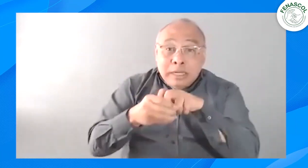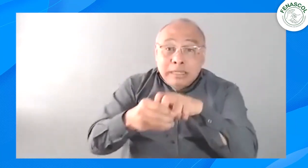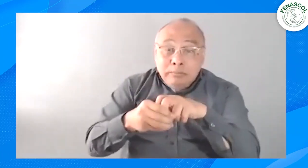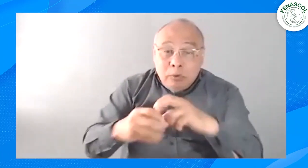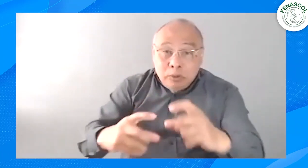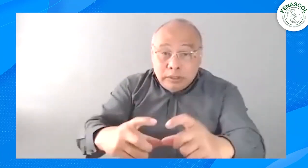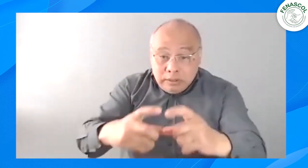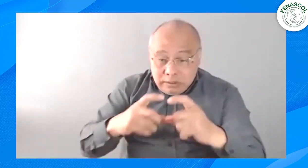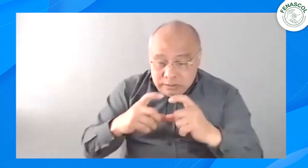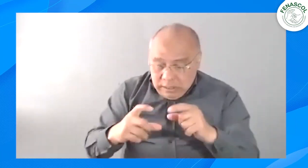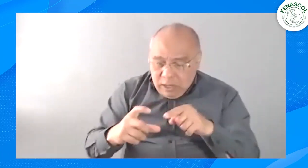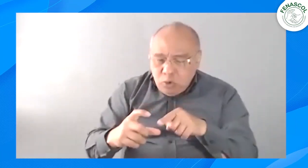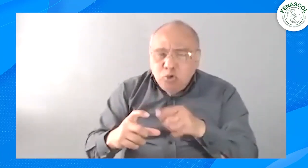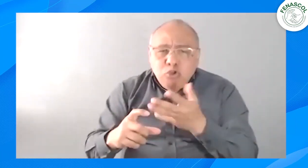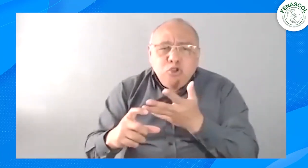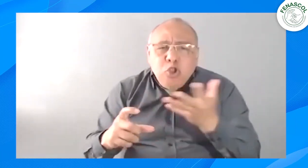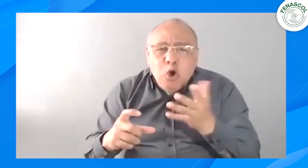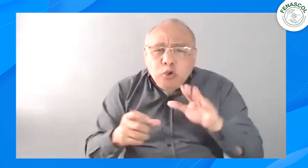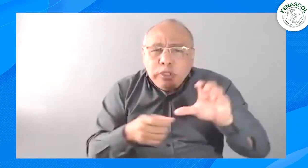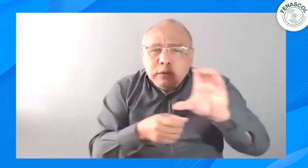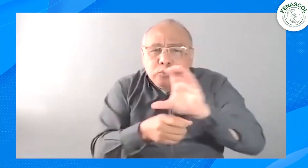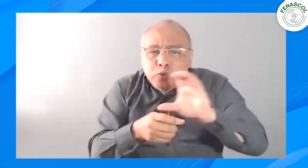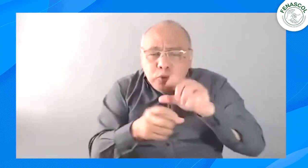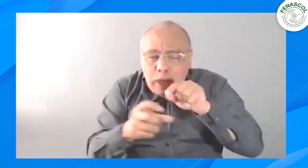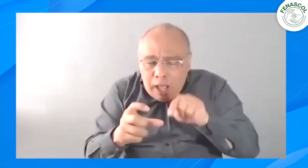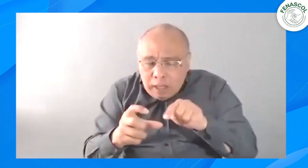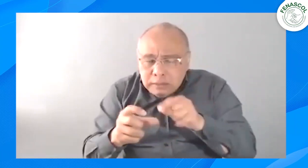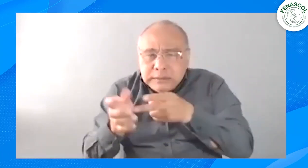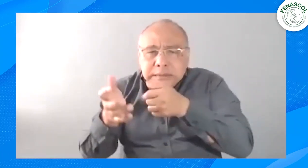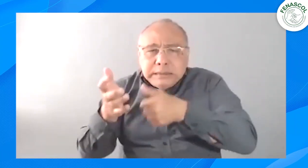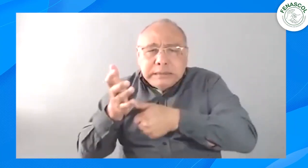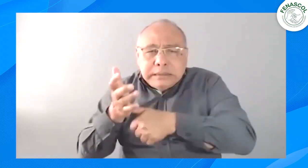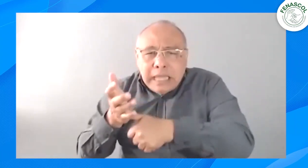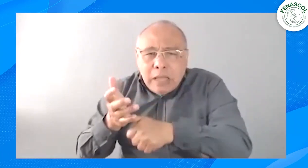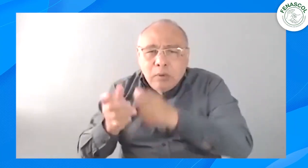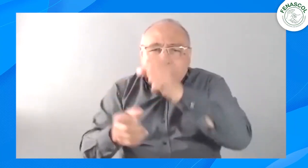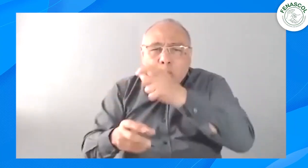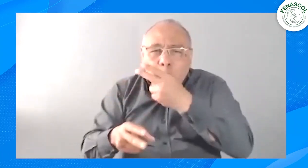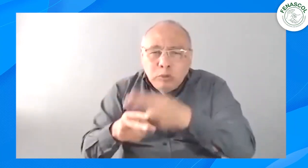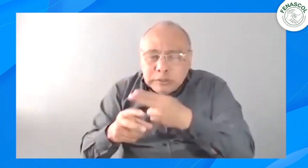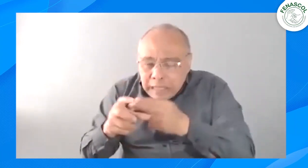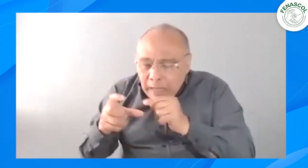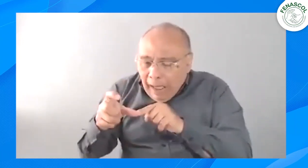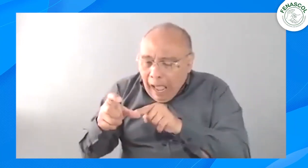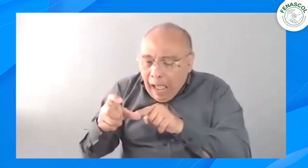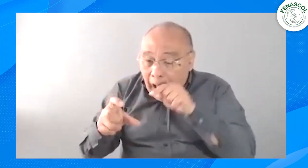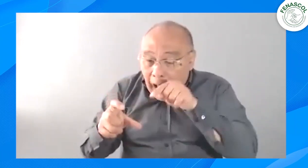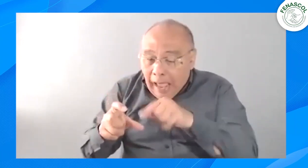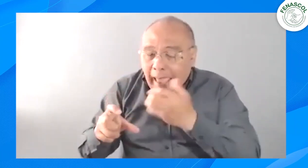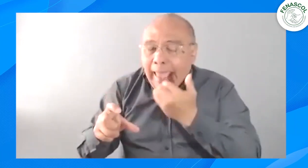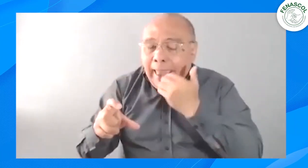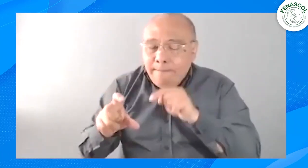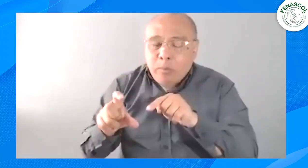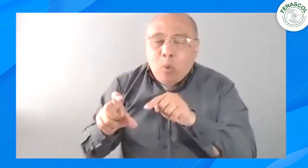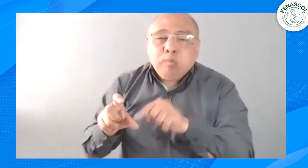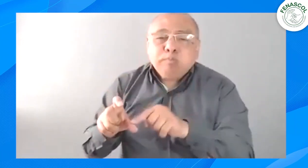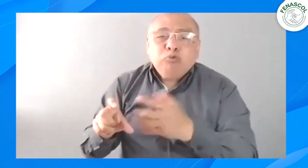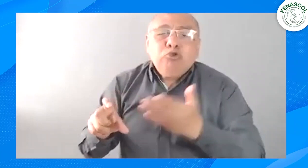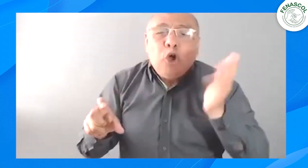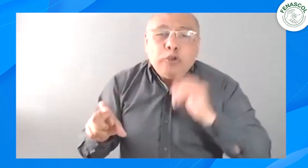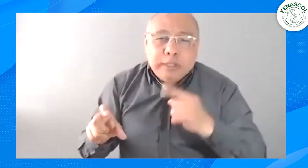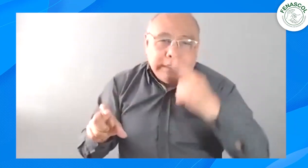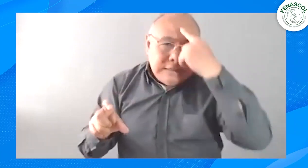conducción están en esta situación al completar cada uno de los datos nombre